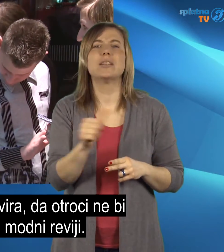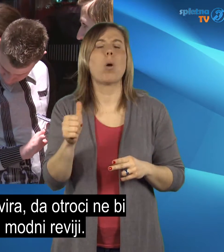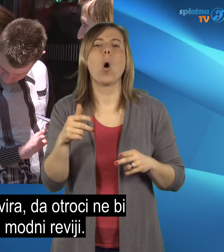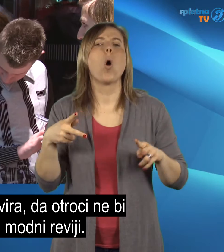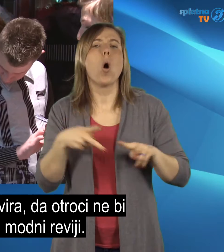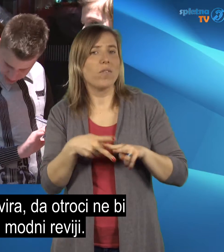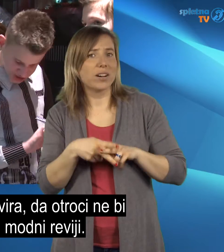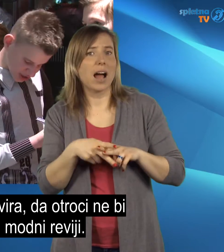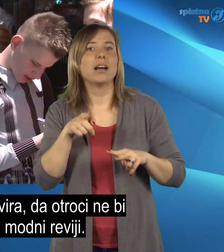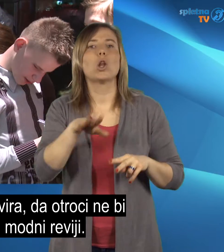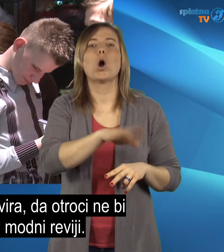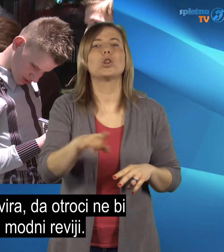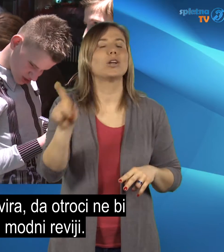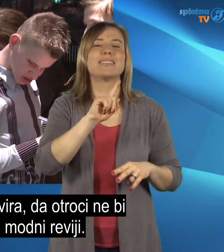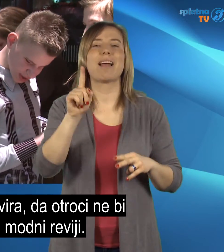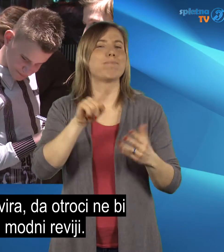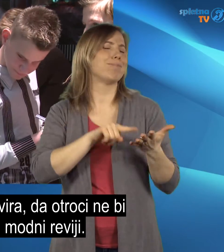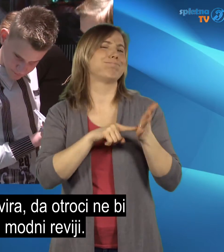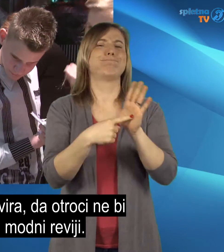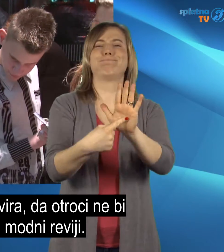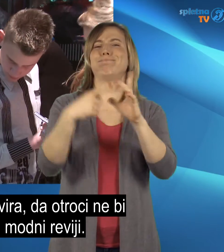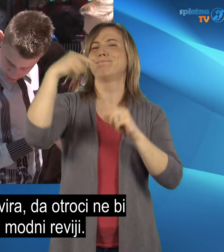otroci ne bi zasijali na modni reviji.